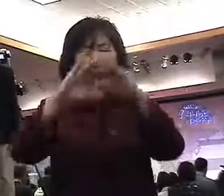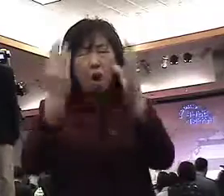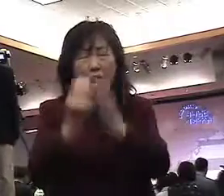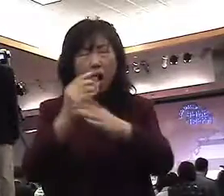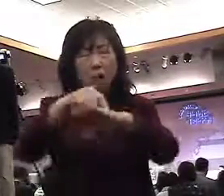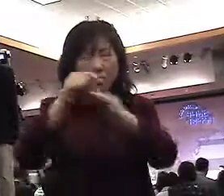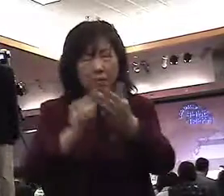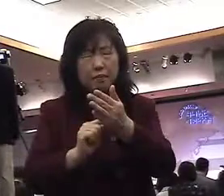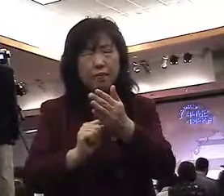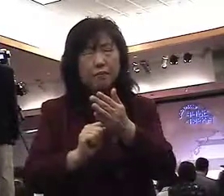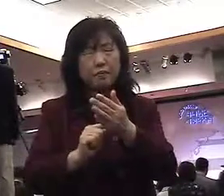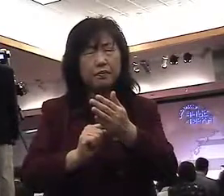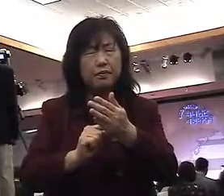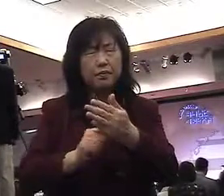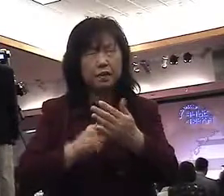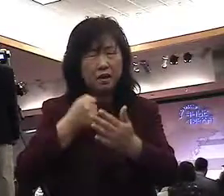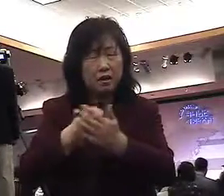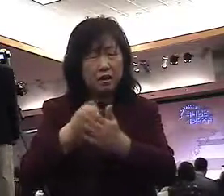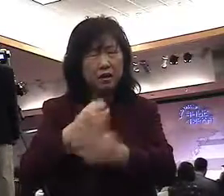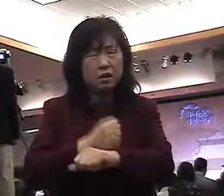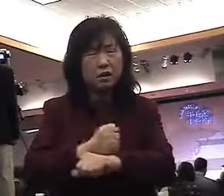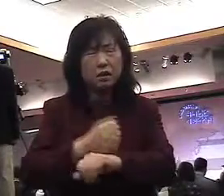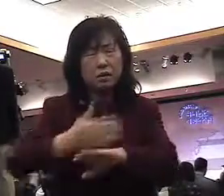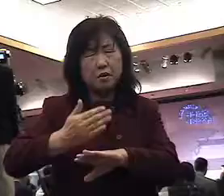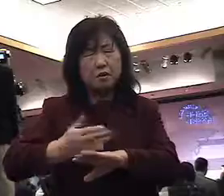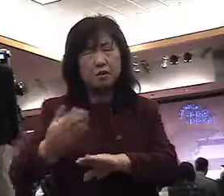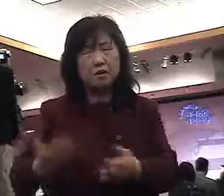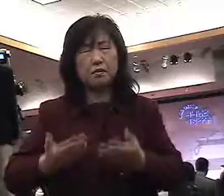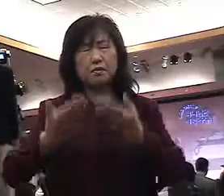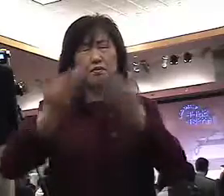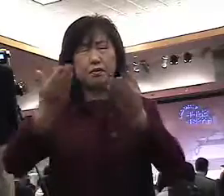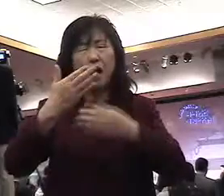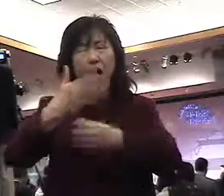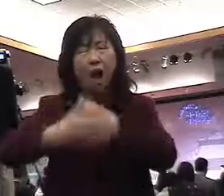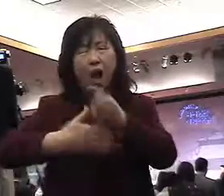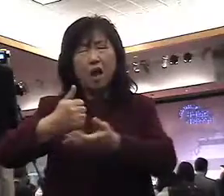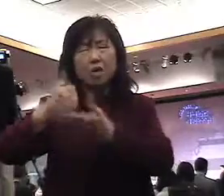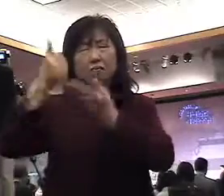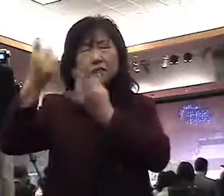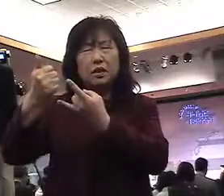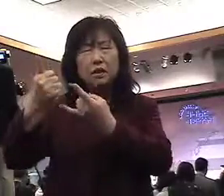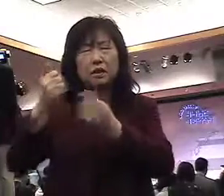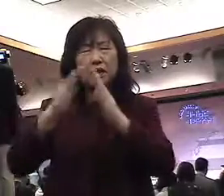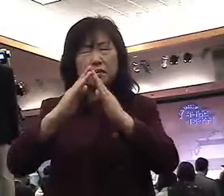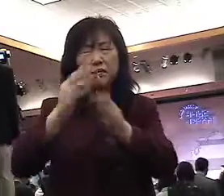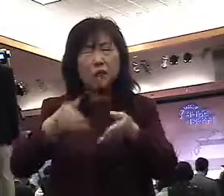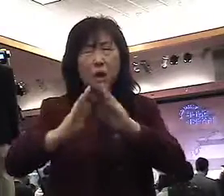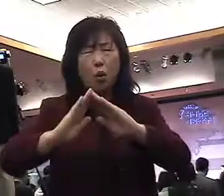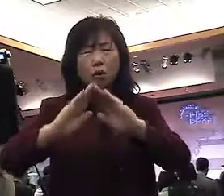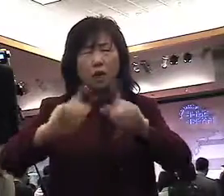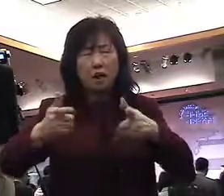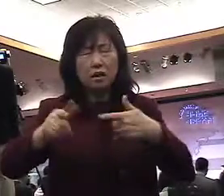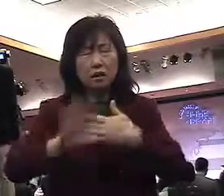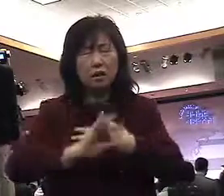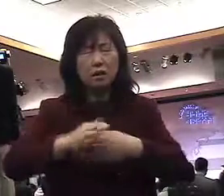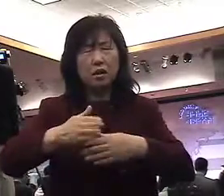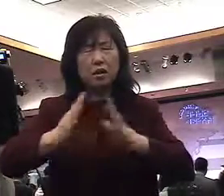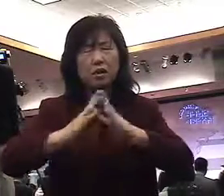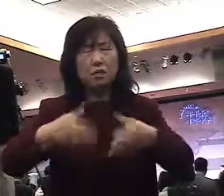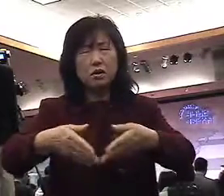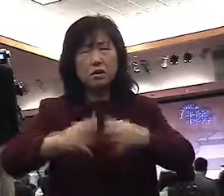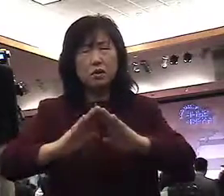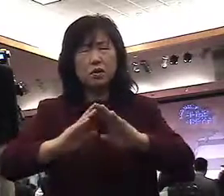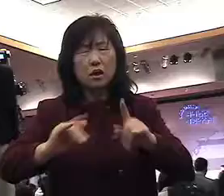한마음으로 헌신을 결단케 하심을 또한 감사드립니다. 하나님께서 집을 세우지 않으시면 집을 세우는 이의